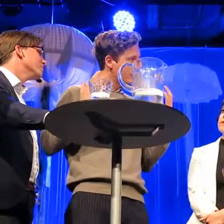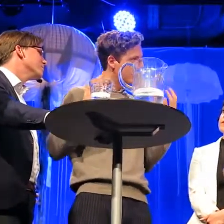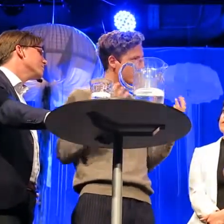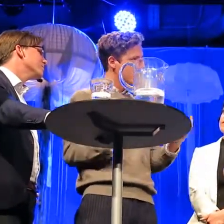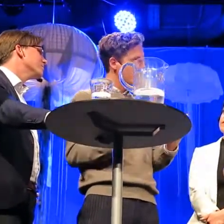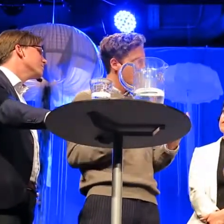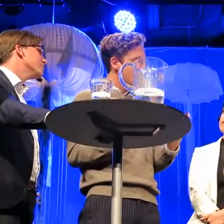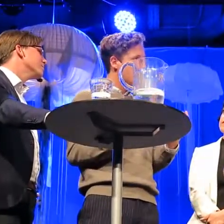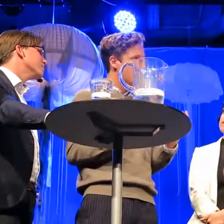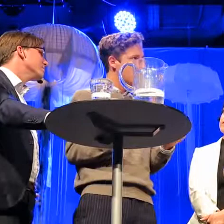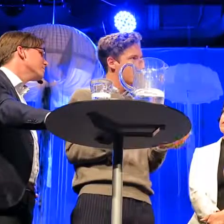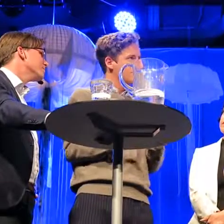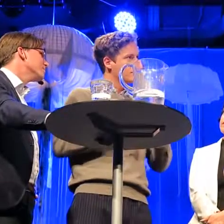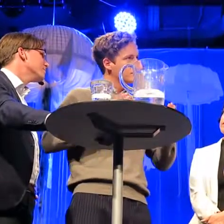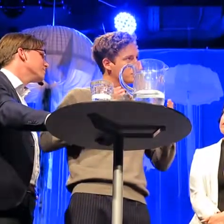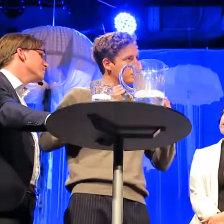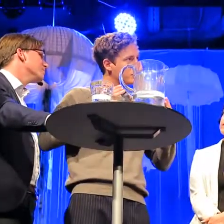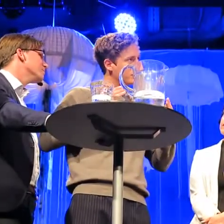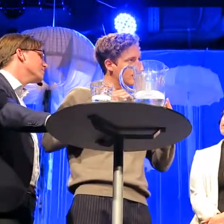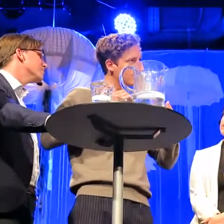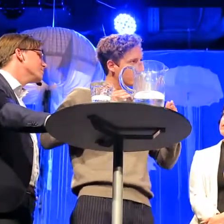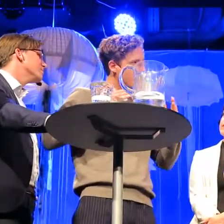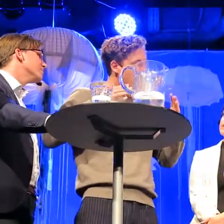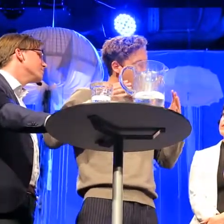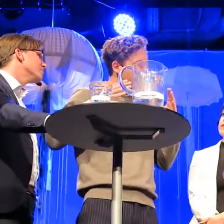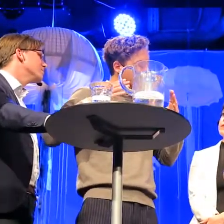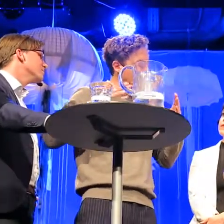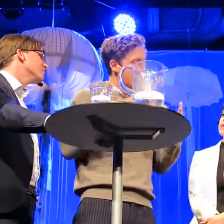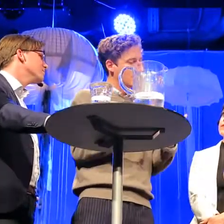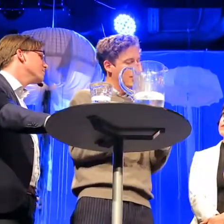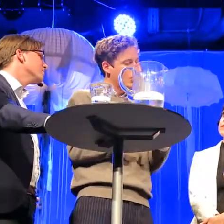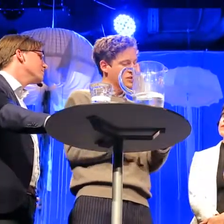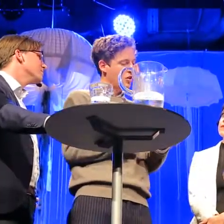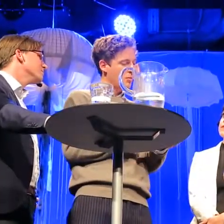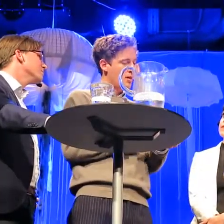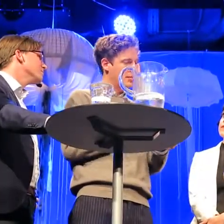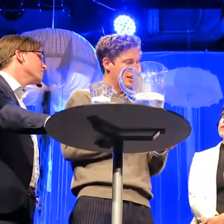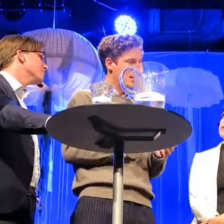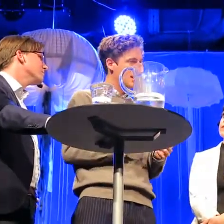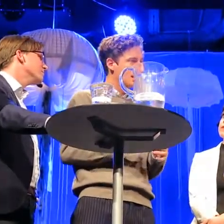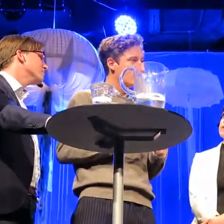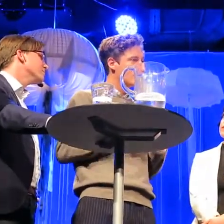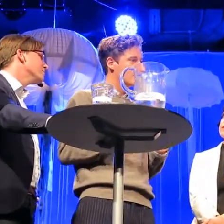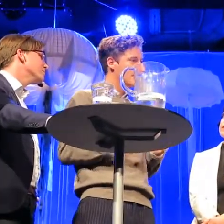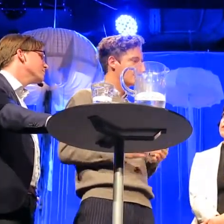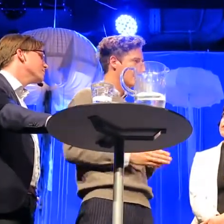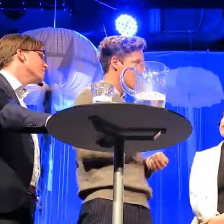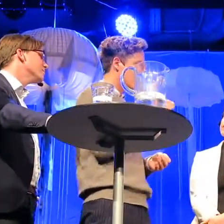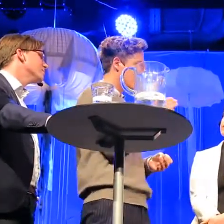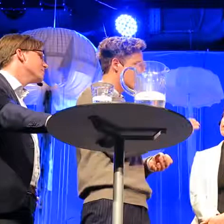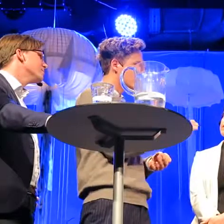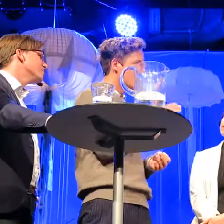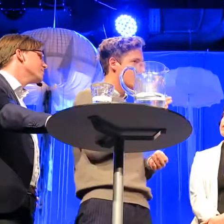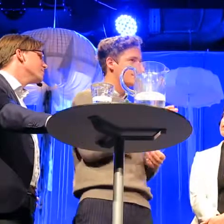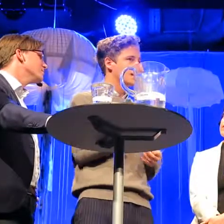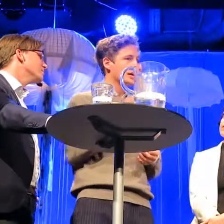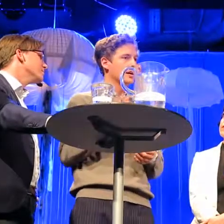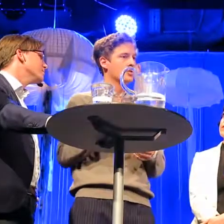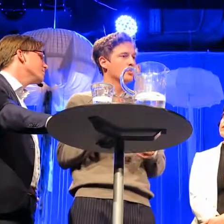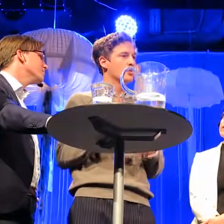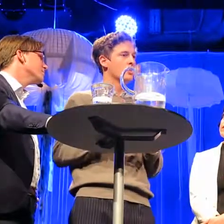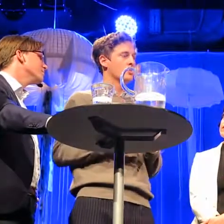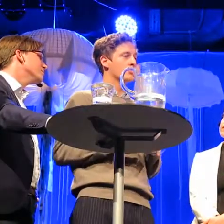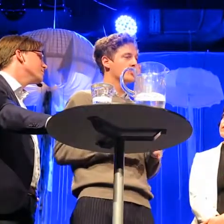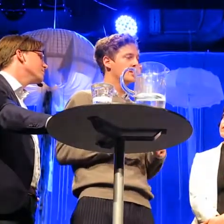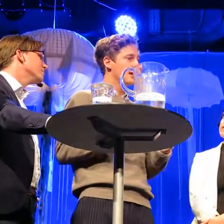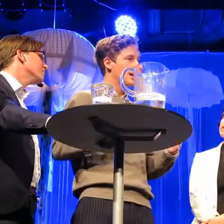menar, det behövs mycket, men någonstans måste vi fokusera på sådär, vad kan vi åstadkomma i praktiken, och inte minst när det gäller de stora